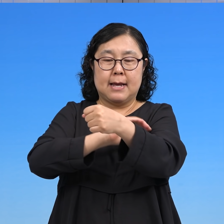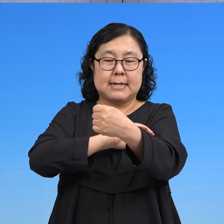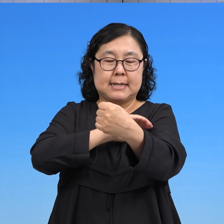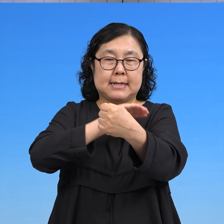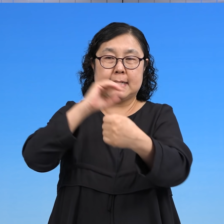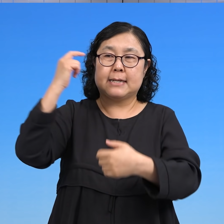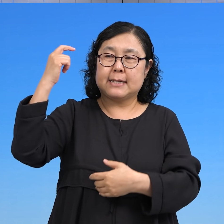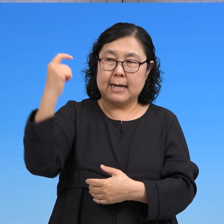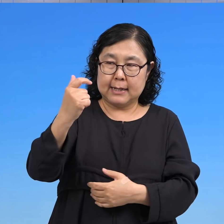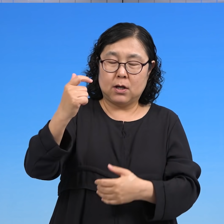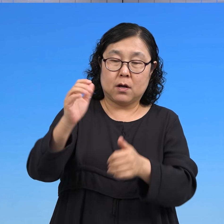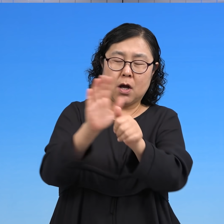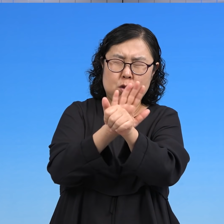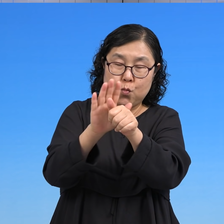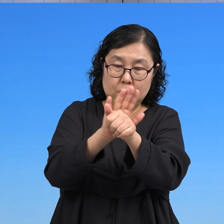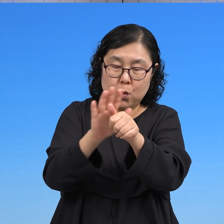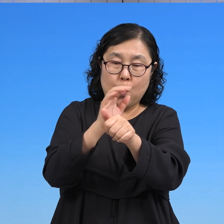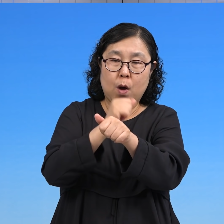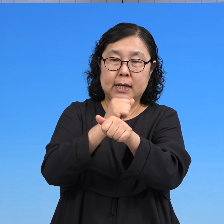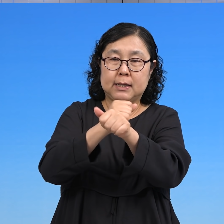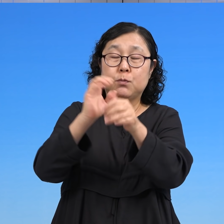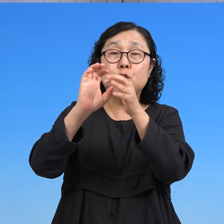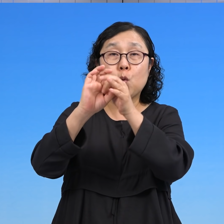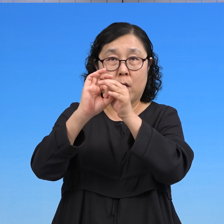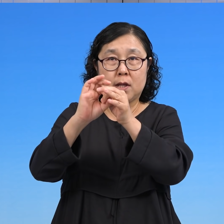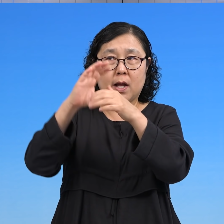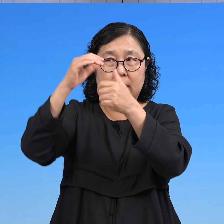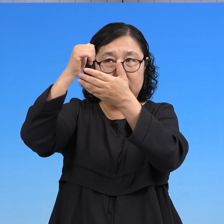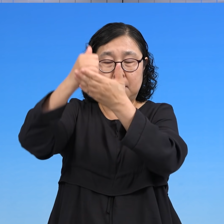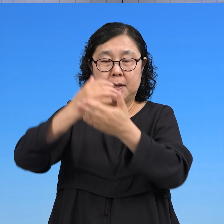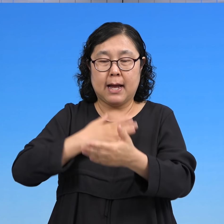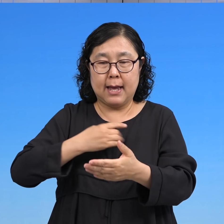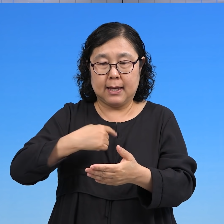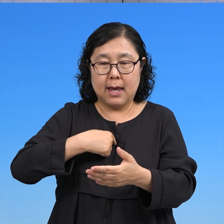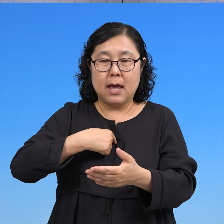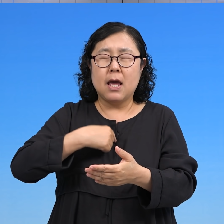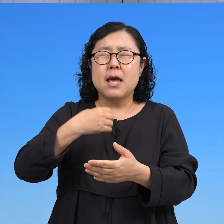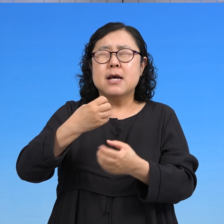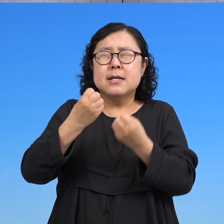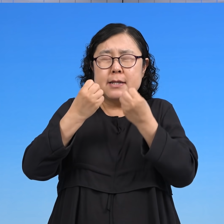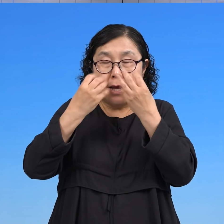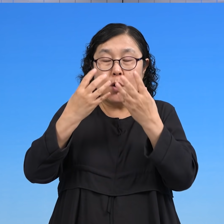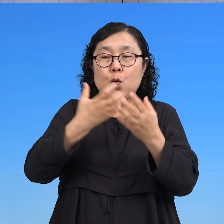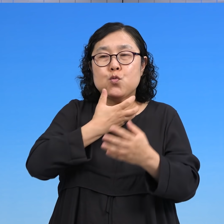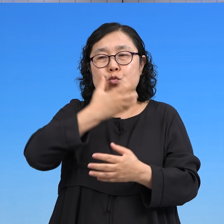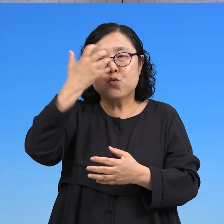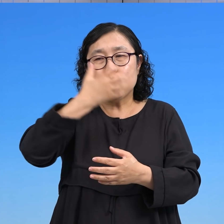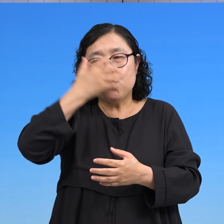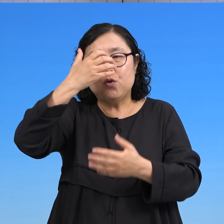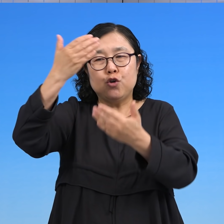꿈과 사명을 부여해 준 산, 그 산이 호렙산이거든요.